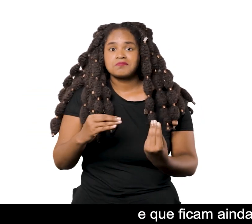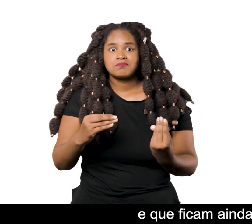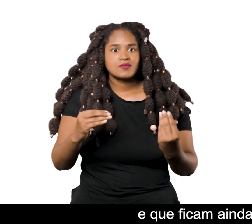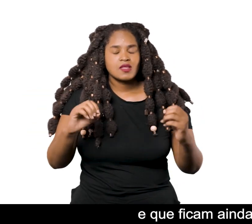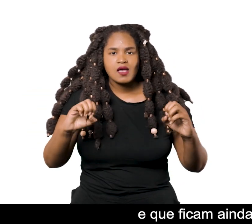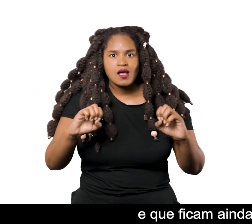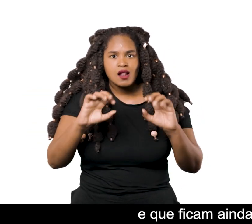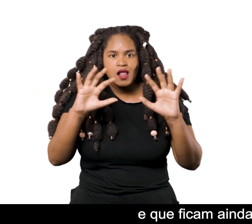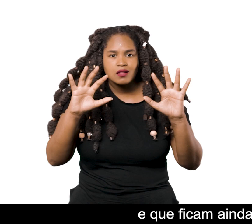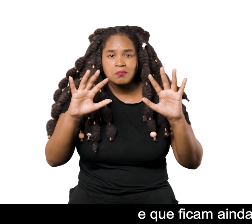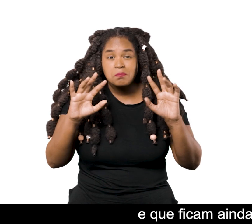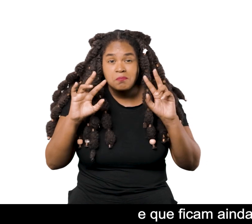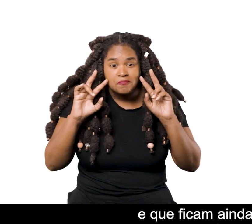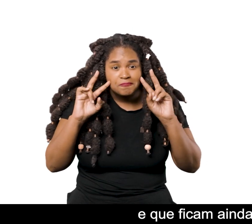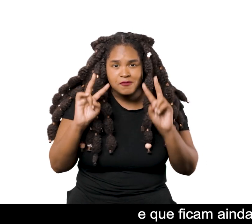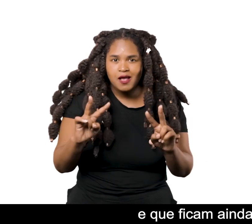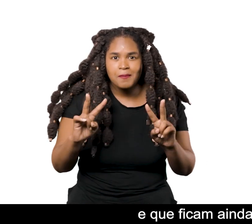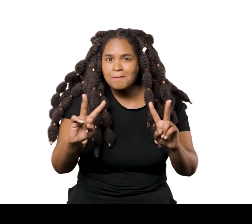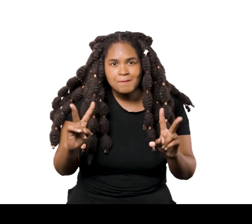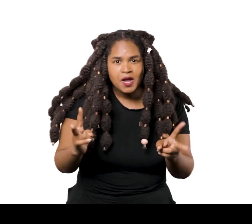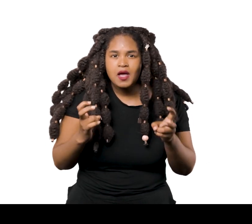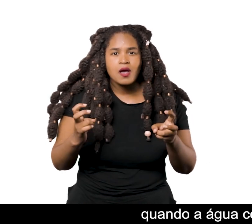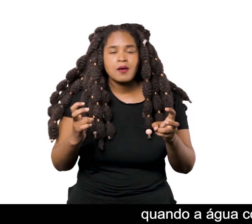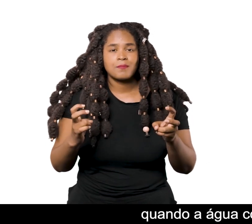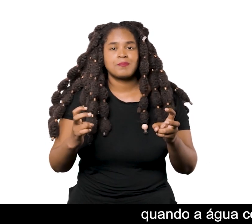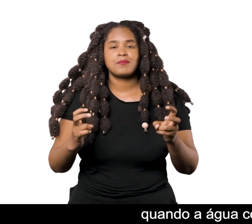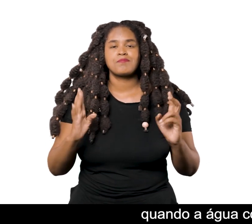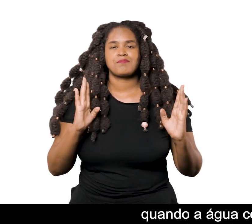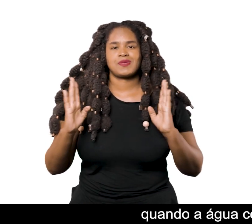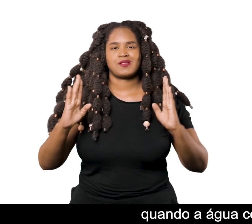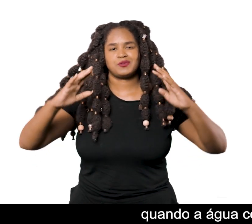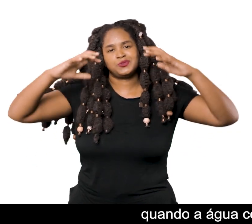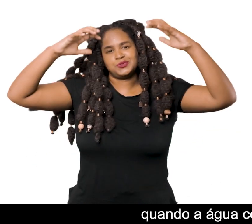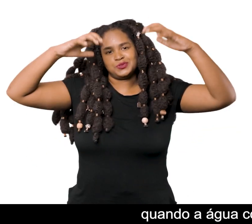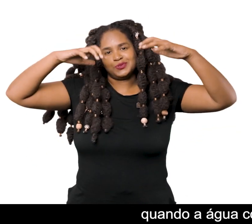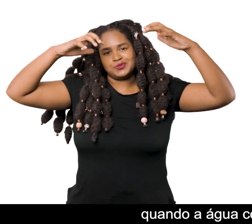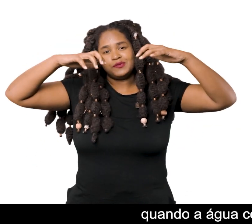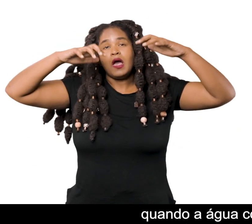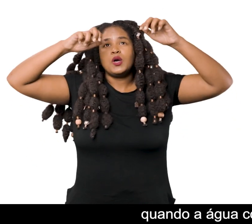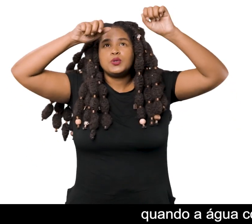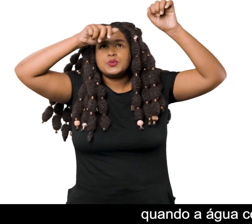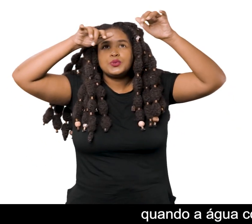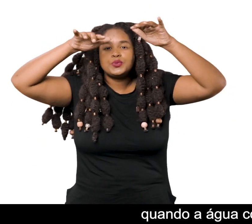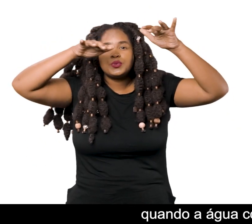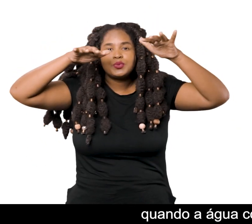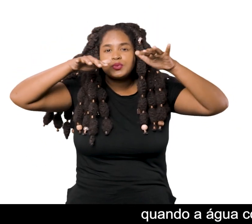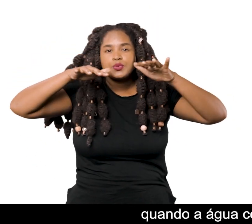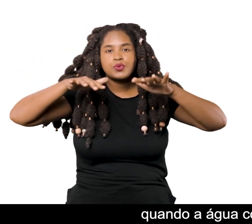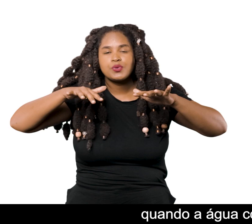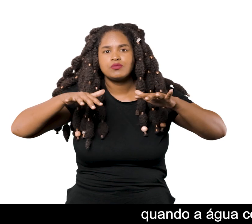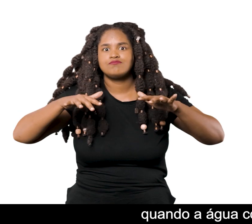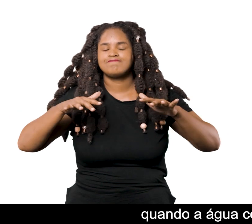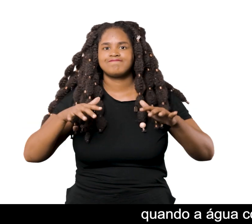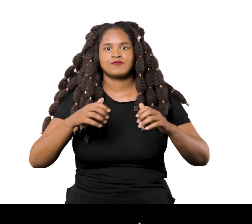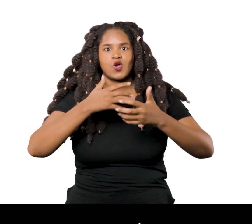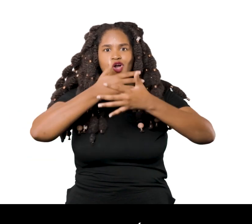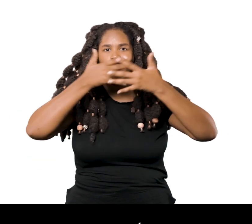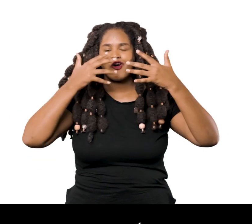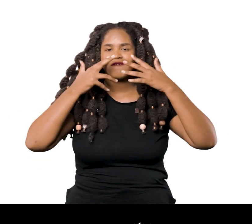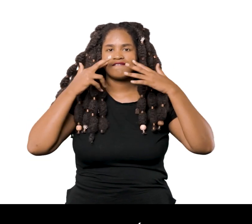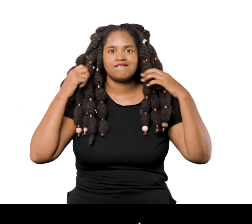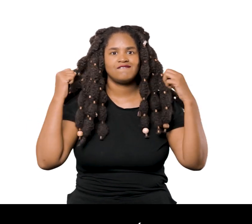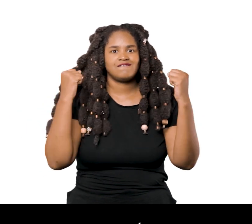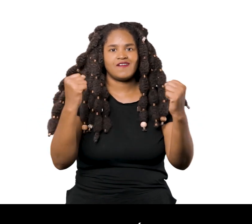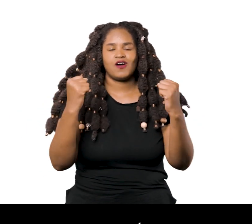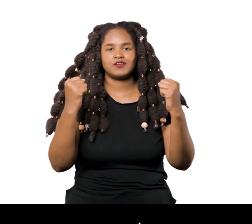ainda mais evidentes no período de chuvas, quando a água corre sobre elas, reforçando suas cores.